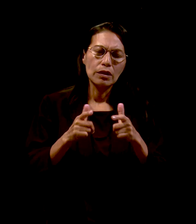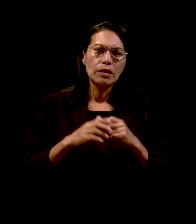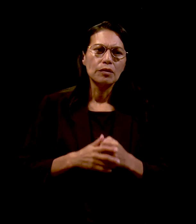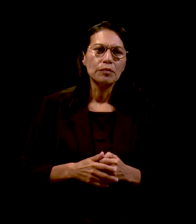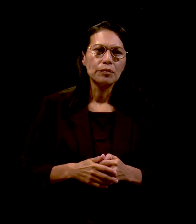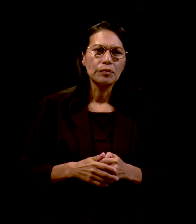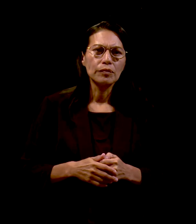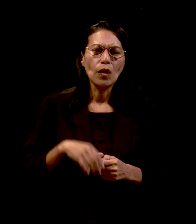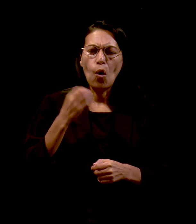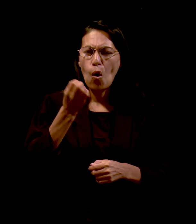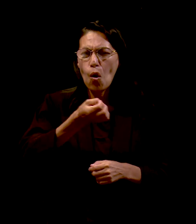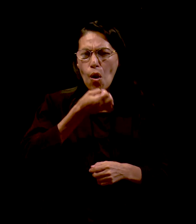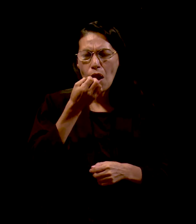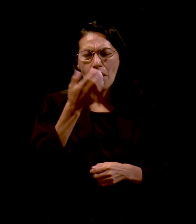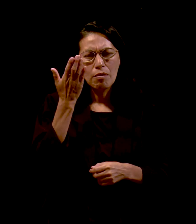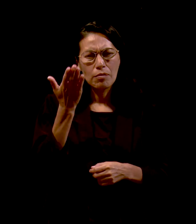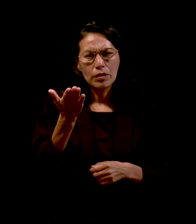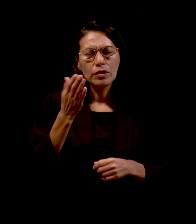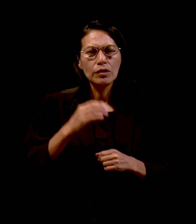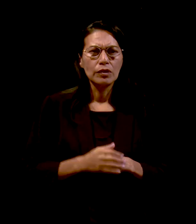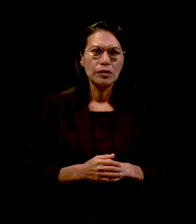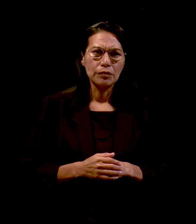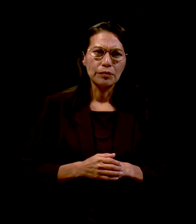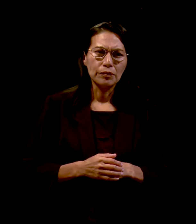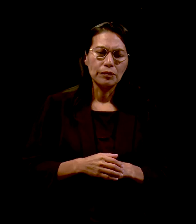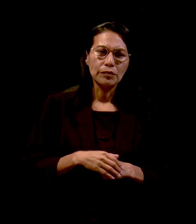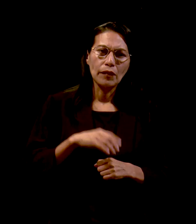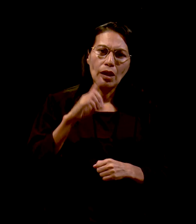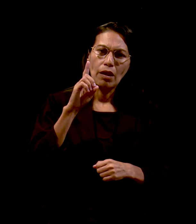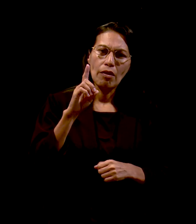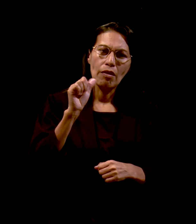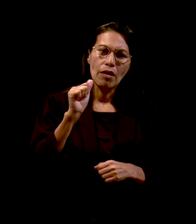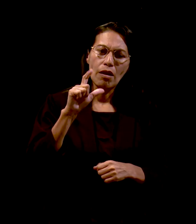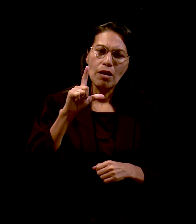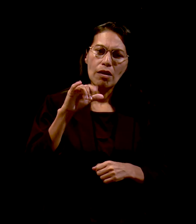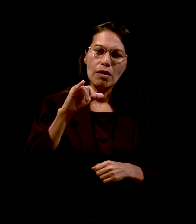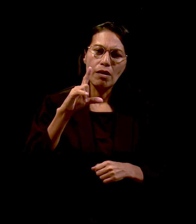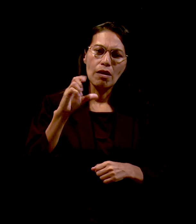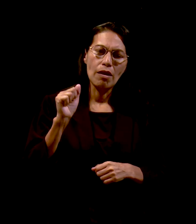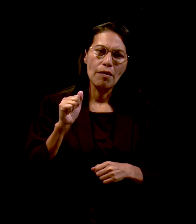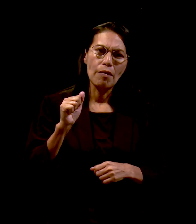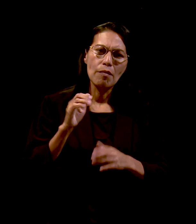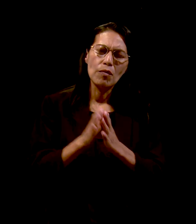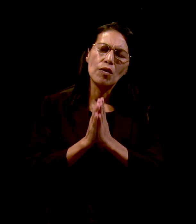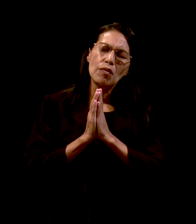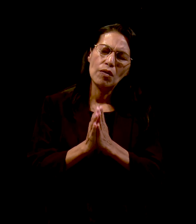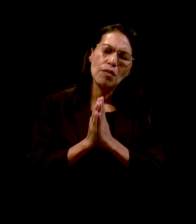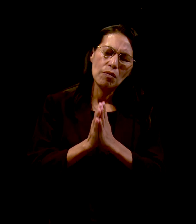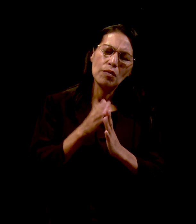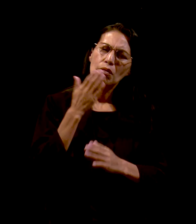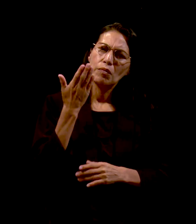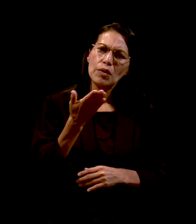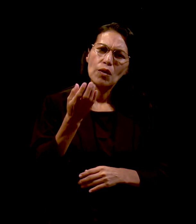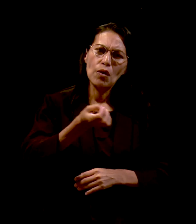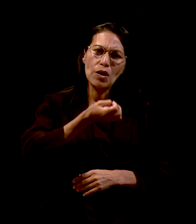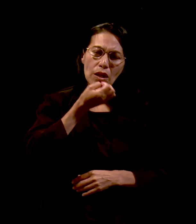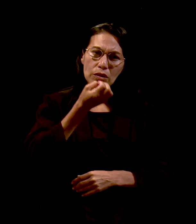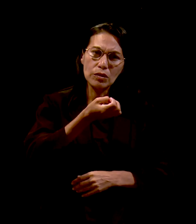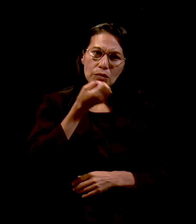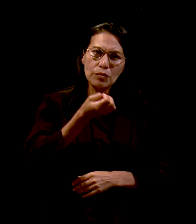vamos a estar orando por estas peticiones también dalila por favor les pido oración por